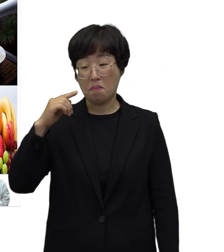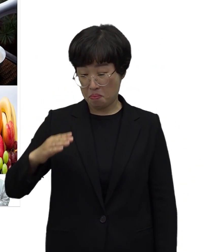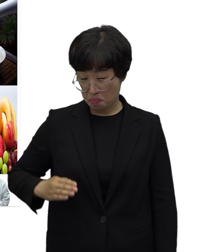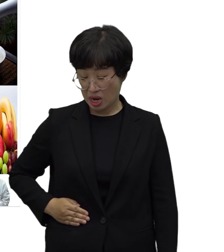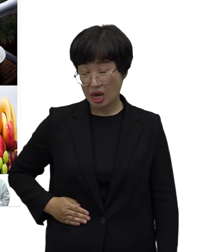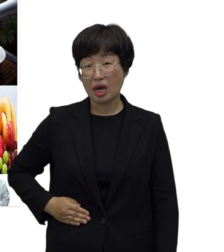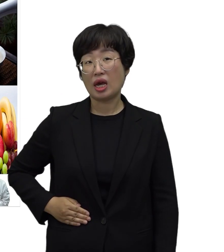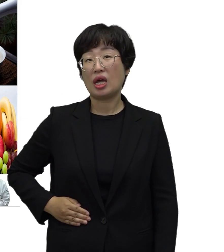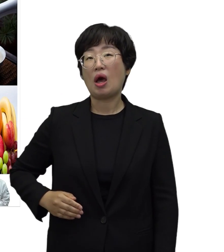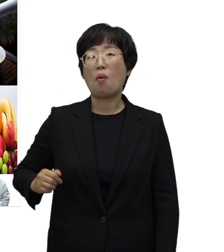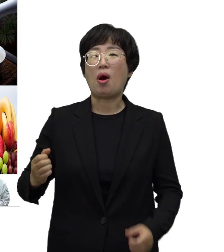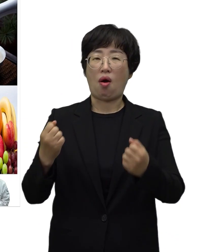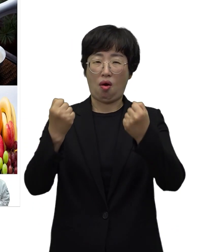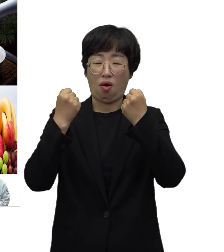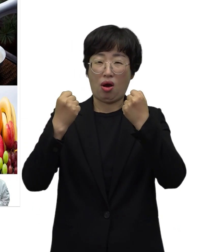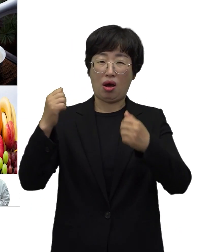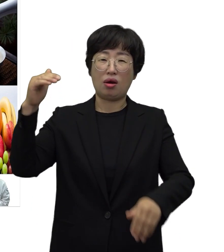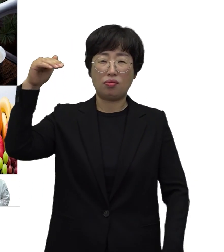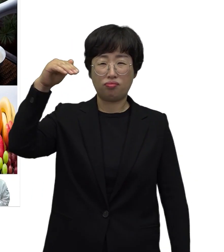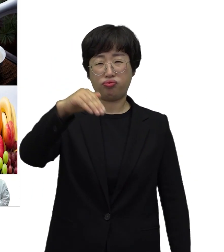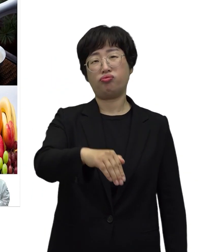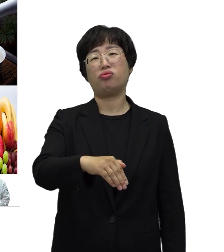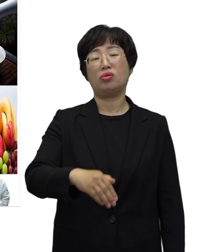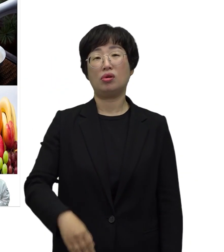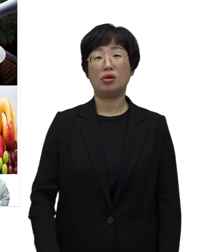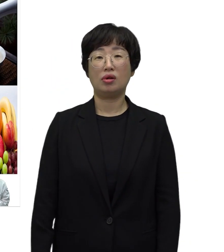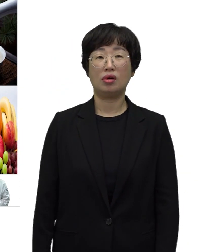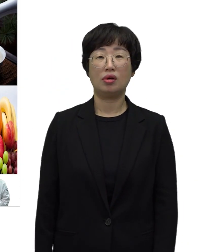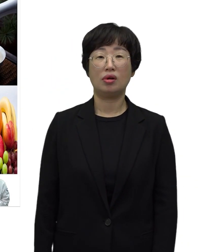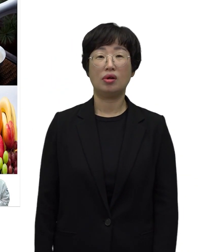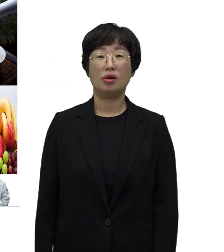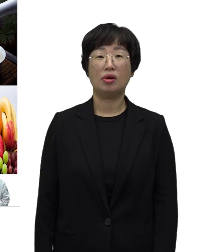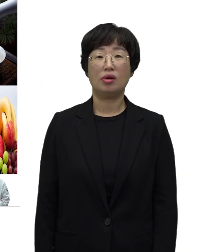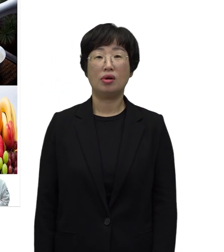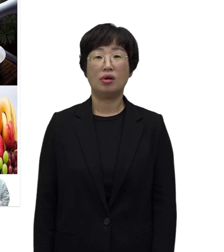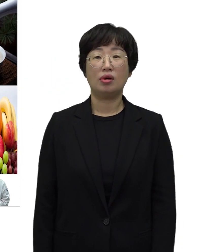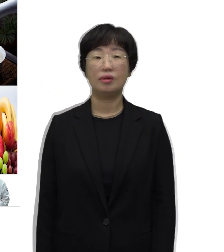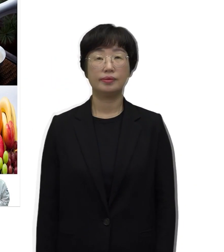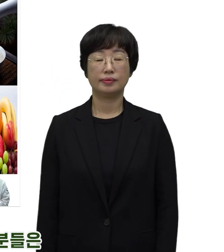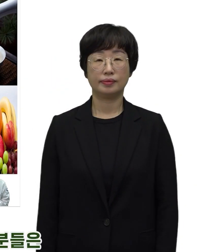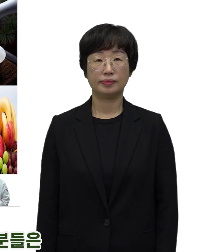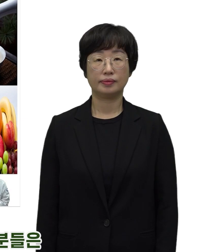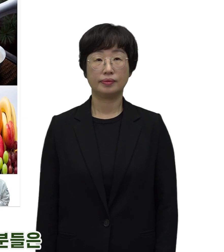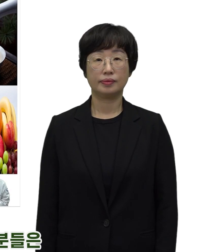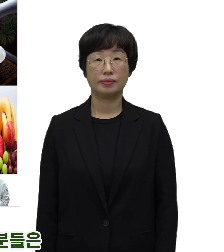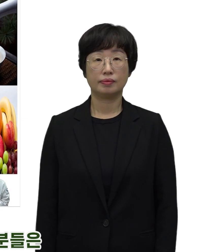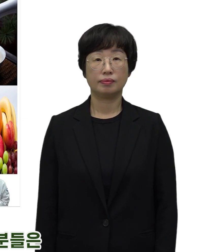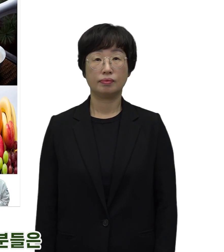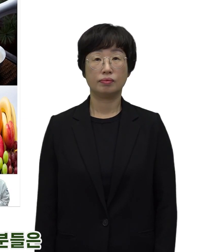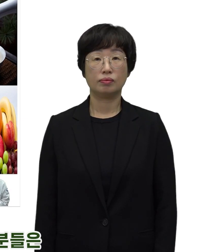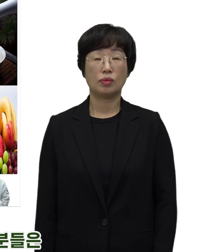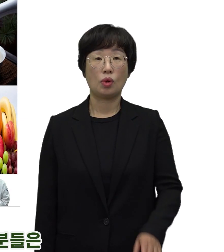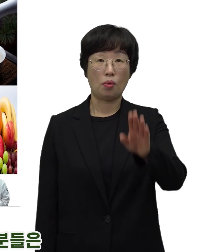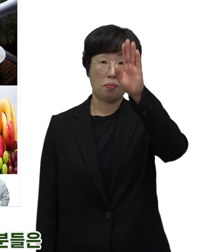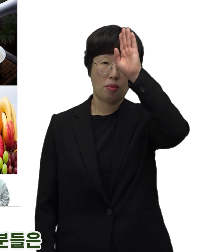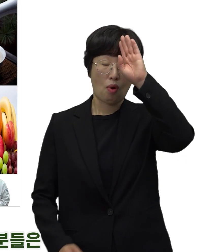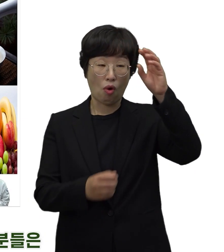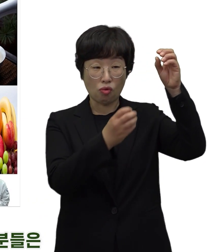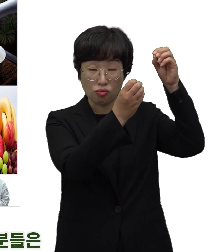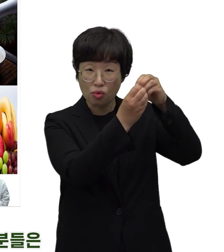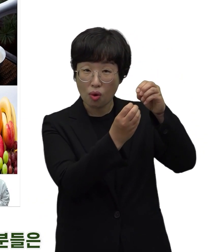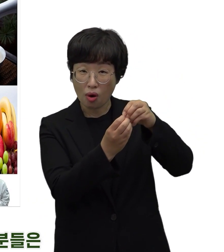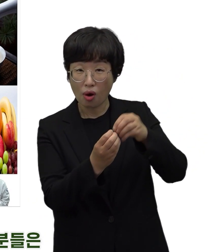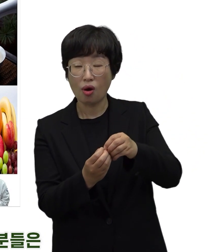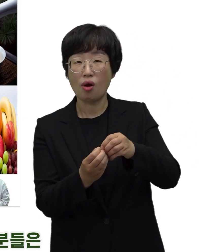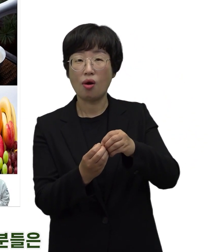하고 지방간을 초래하기도 합니다. 유전적인 성향이 있으신 분들, 과식, 운동 부족,